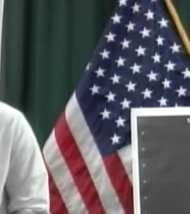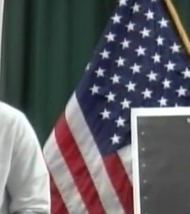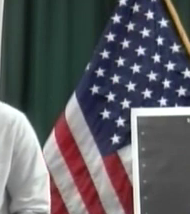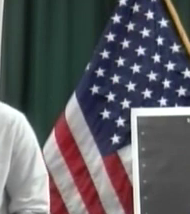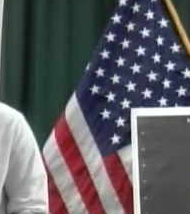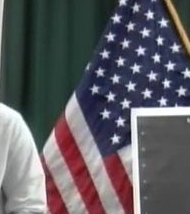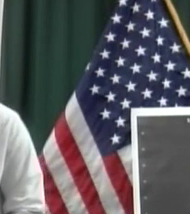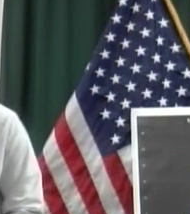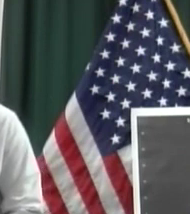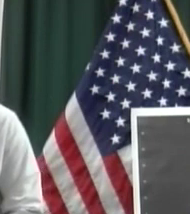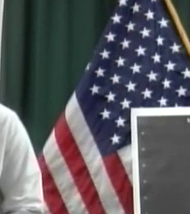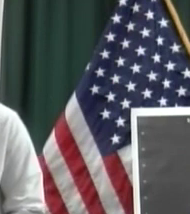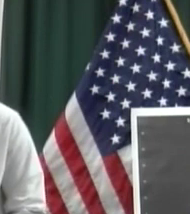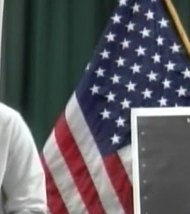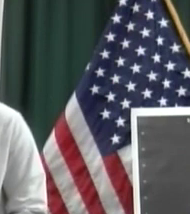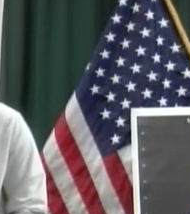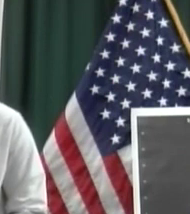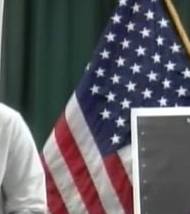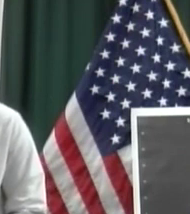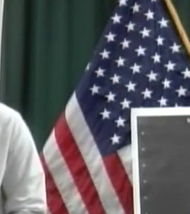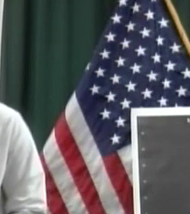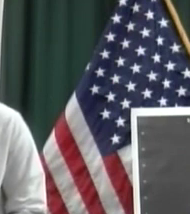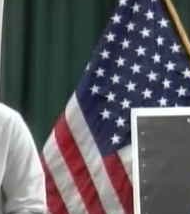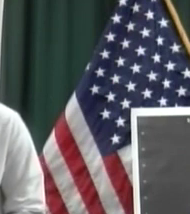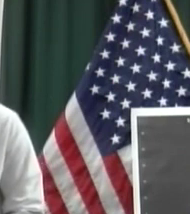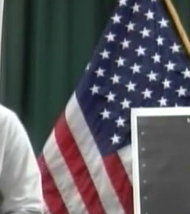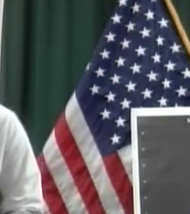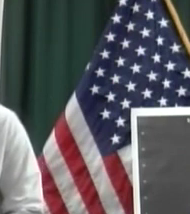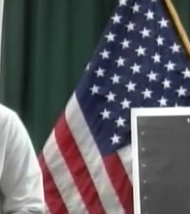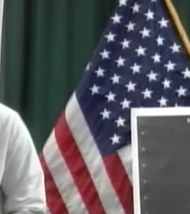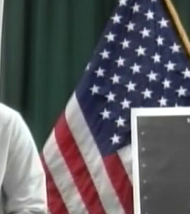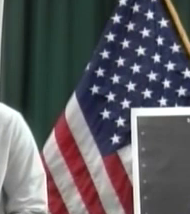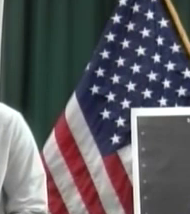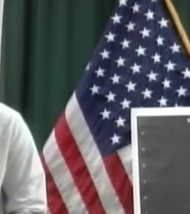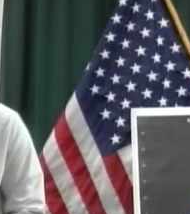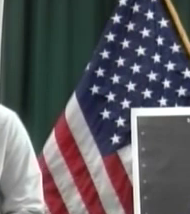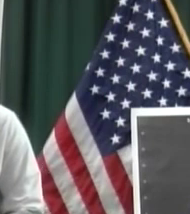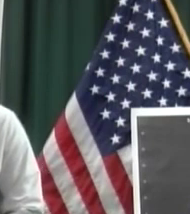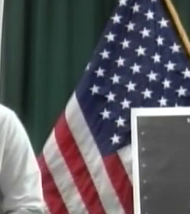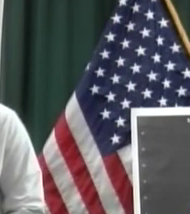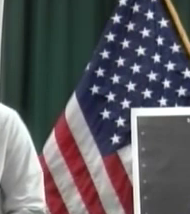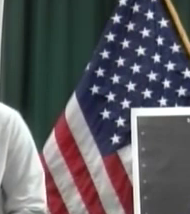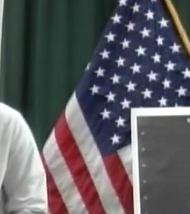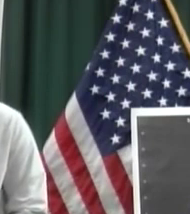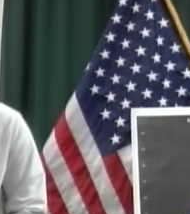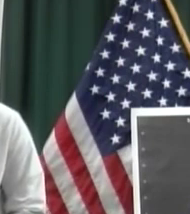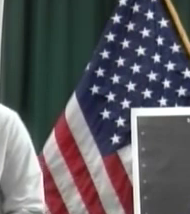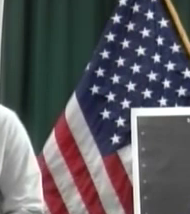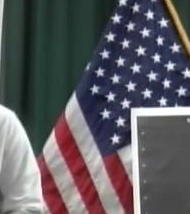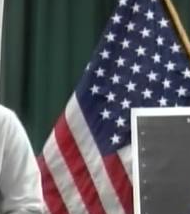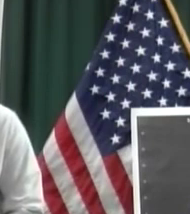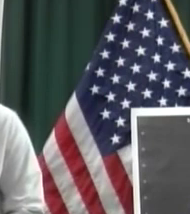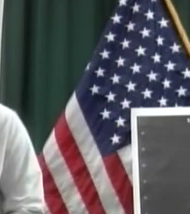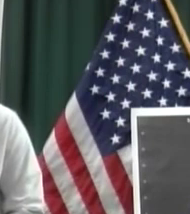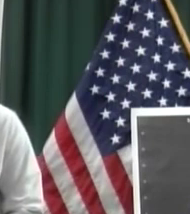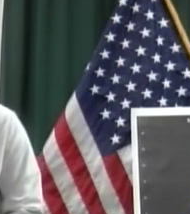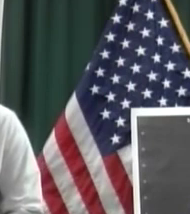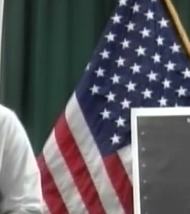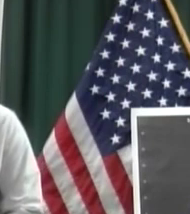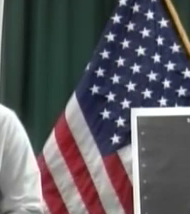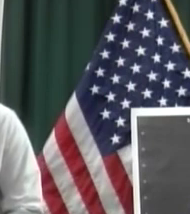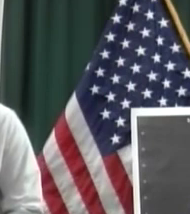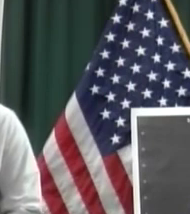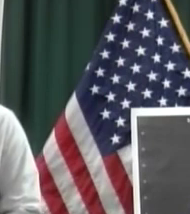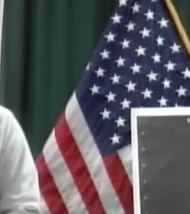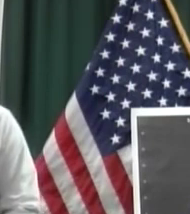Condado de Seminole firmó una orden ejecutiva que emitió una prohibición de quemaduras para el Condado de